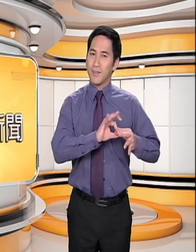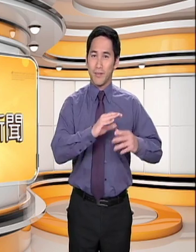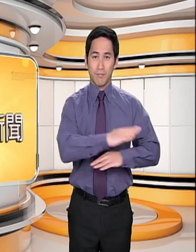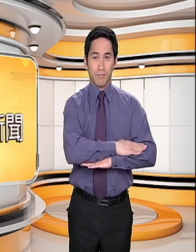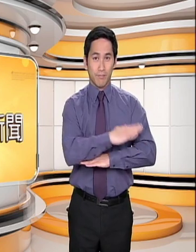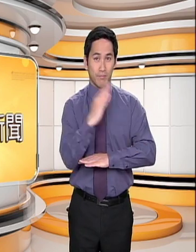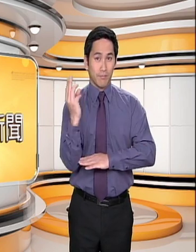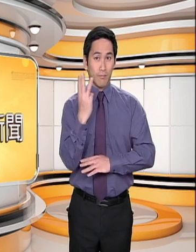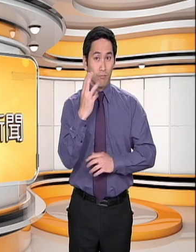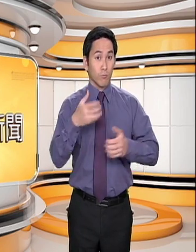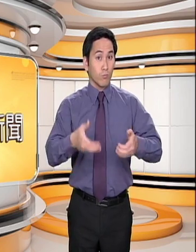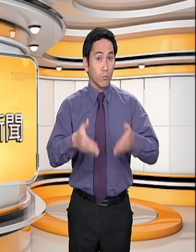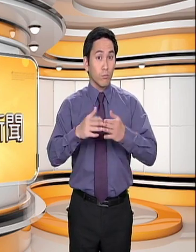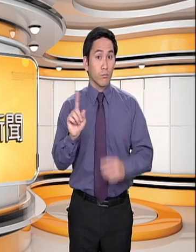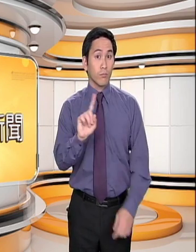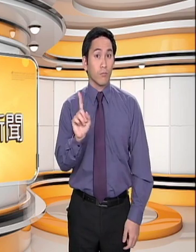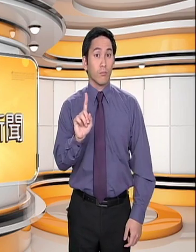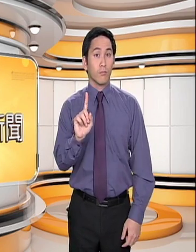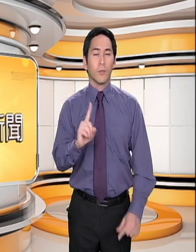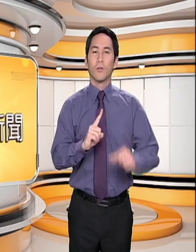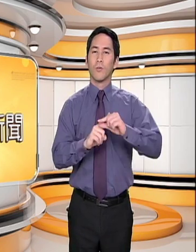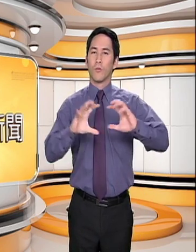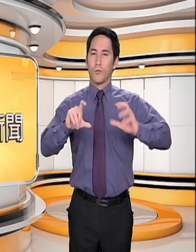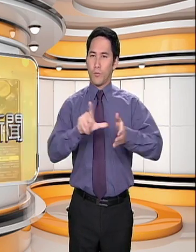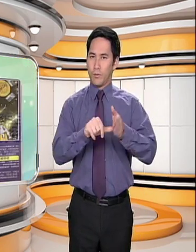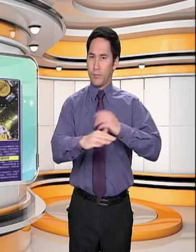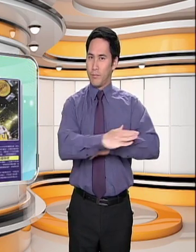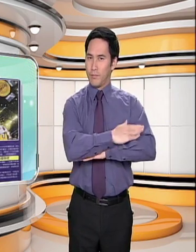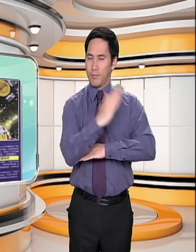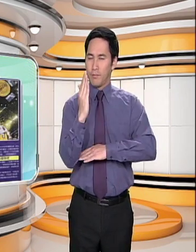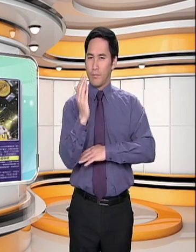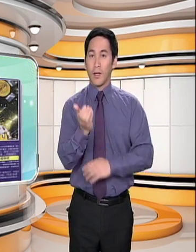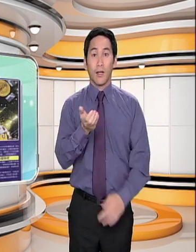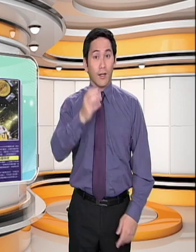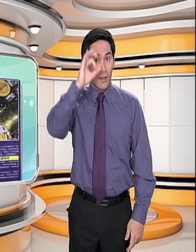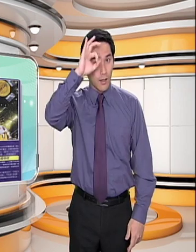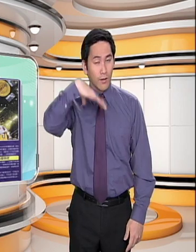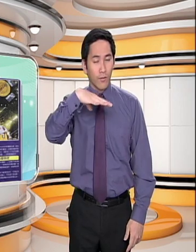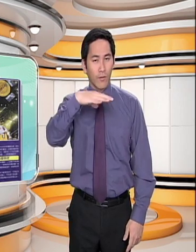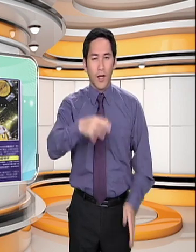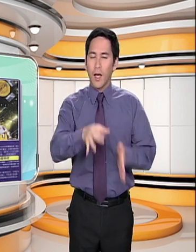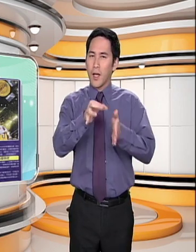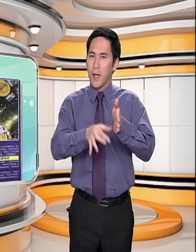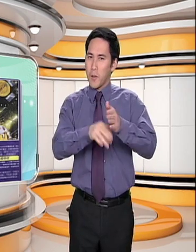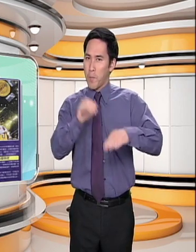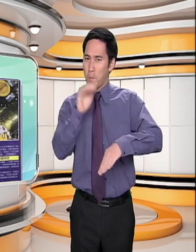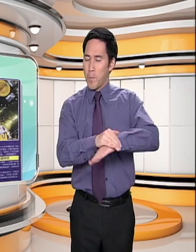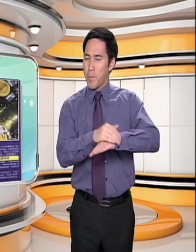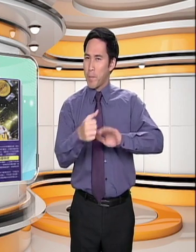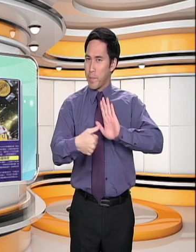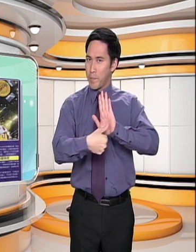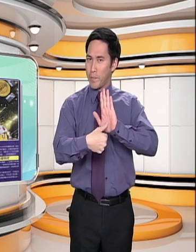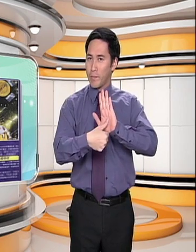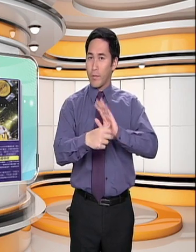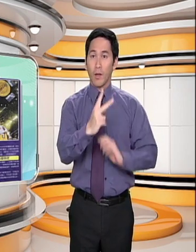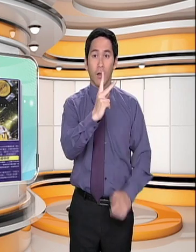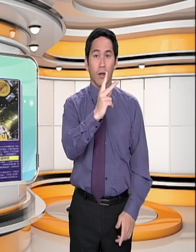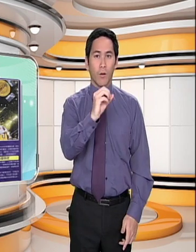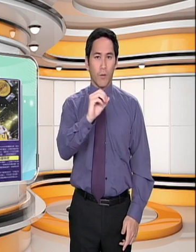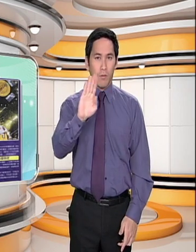来关心各大报的头条焦点。中国时报的头条也是，小飞侠 Kobe Bryant 昨天正式